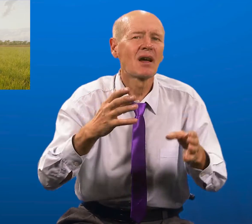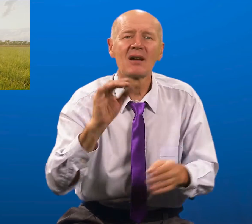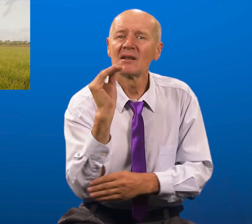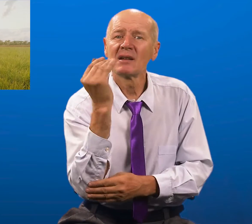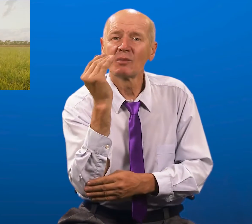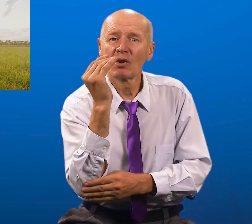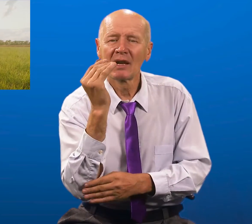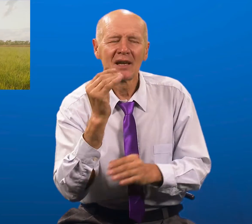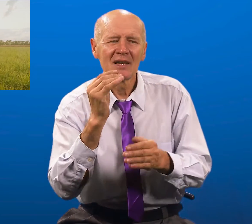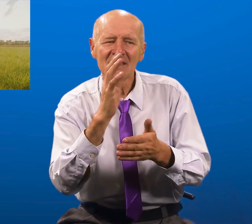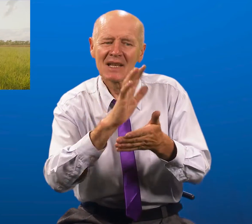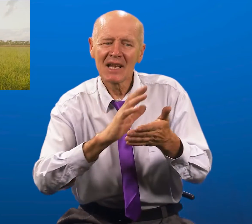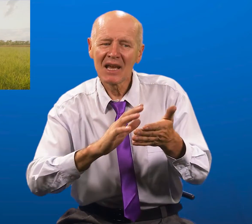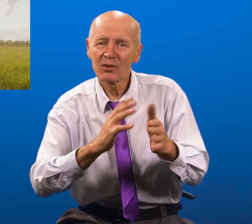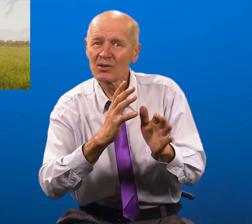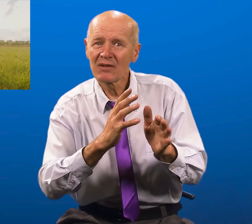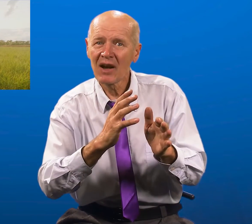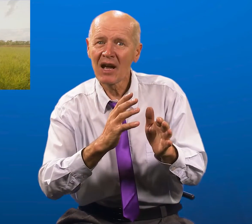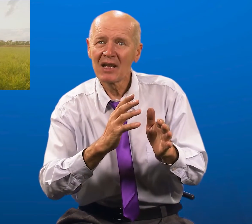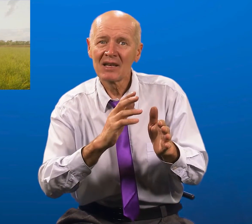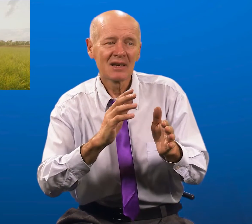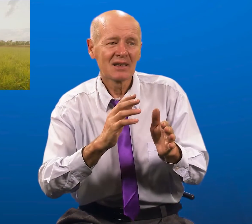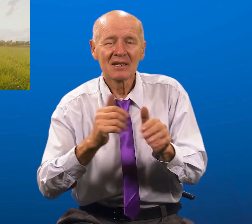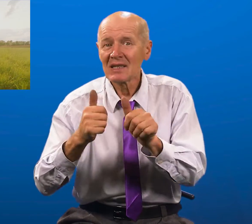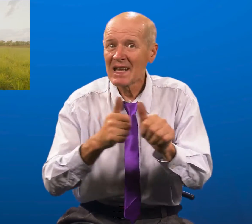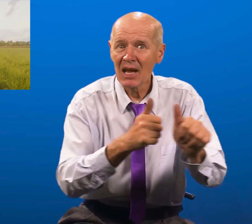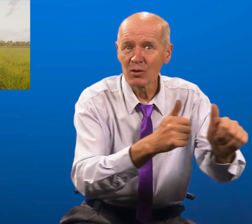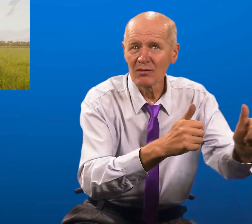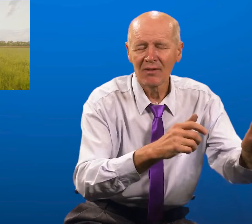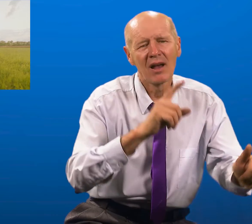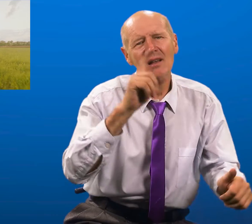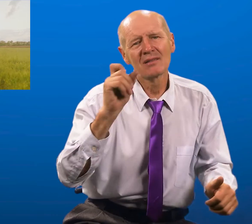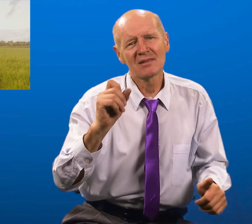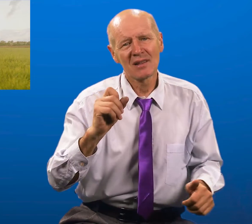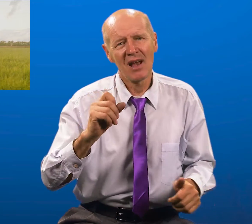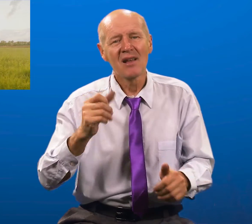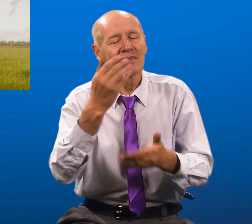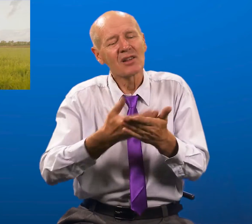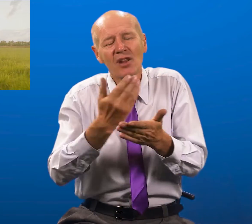ребенка, следующего наставлением любящего родителя, лучшее в этом смысле лекарство от краха.